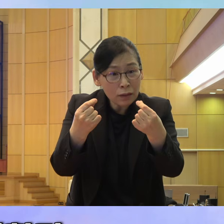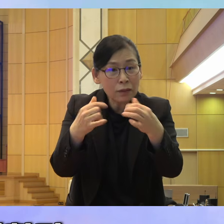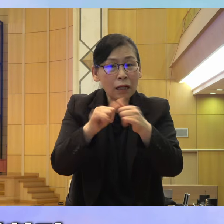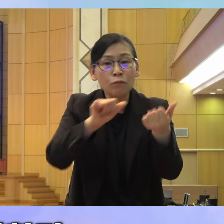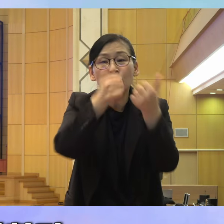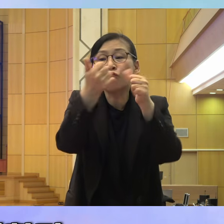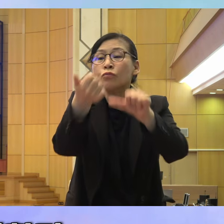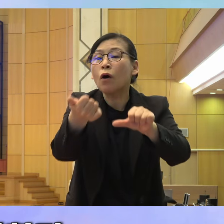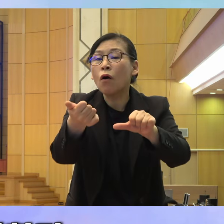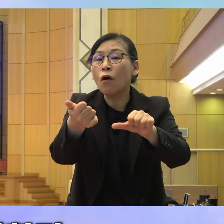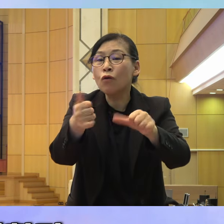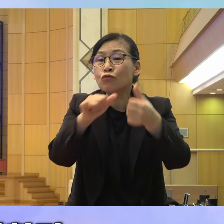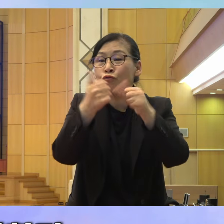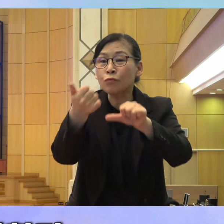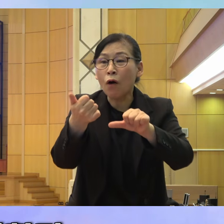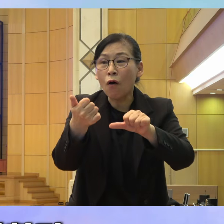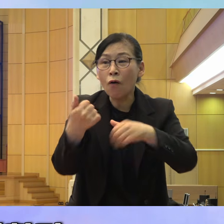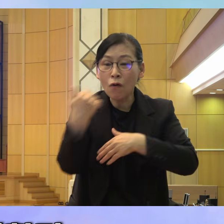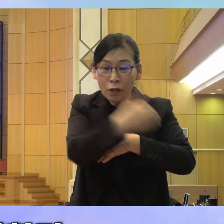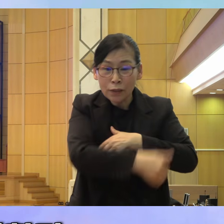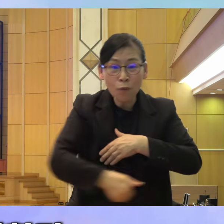사람으로서 사람인 자